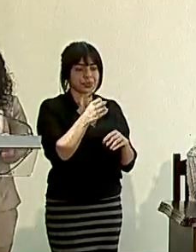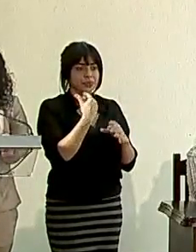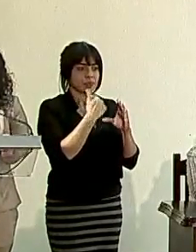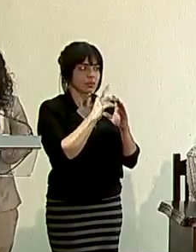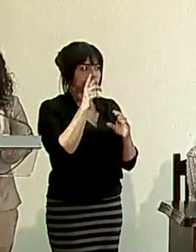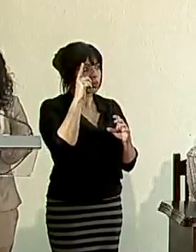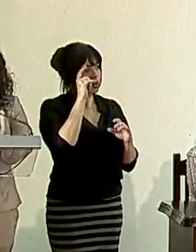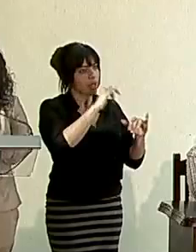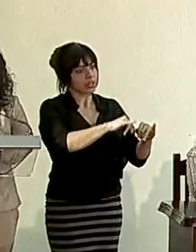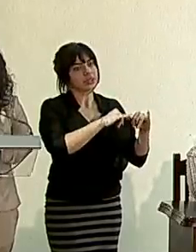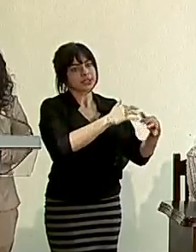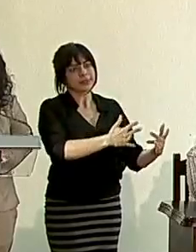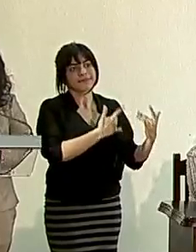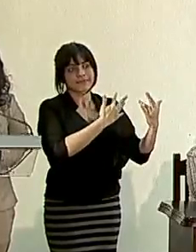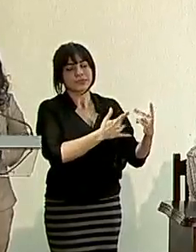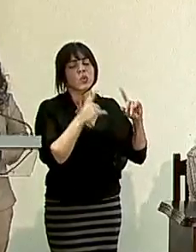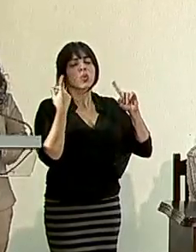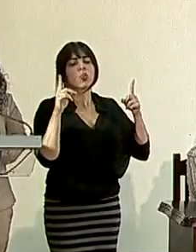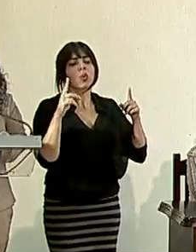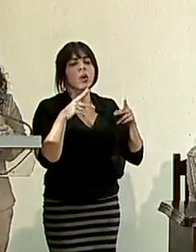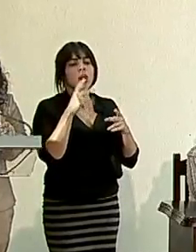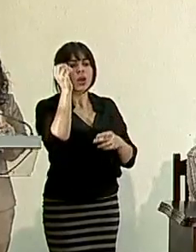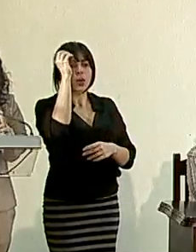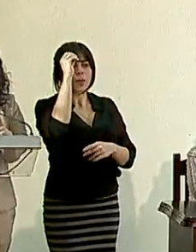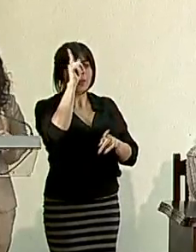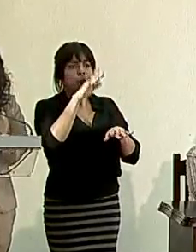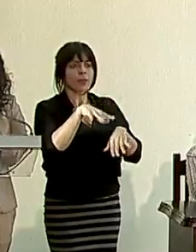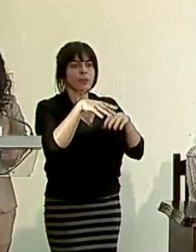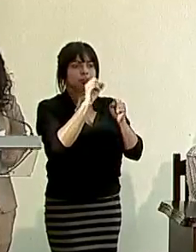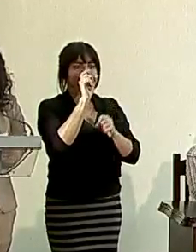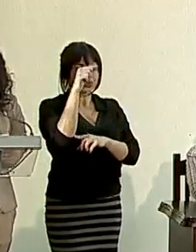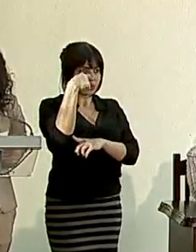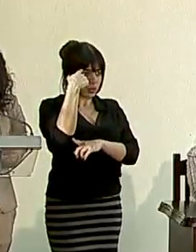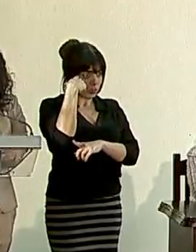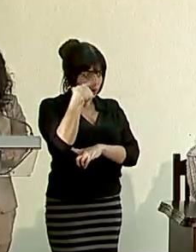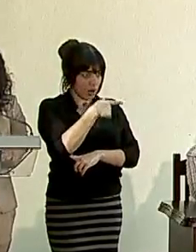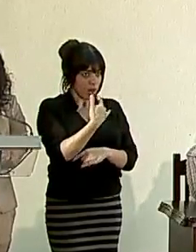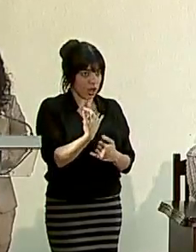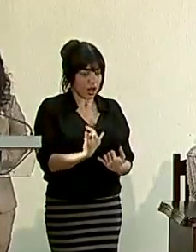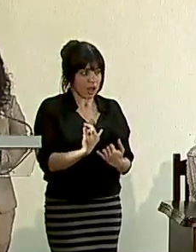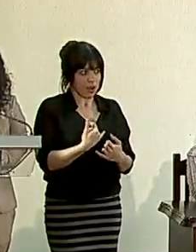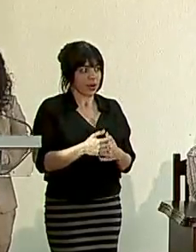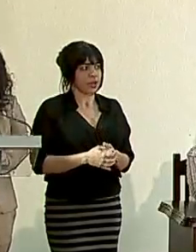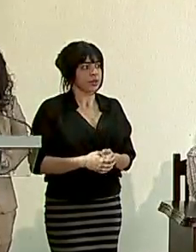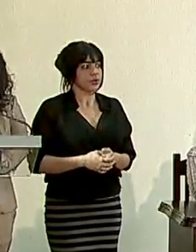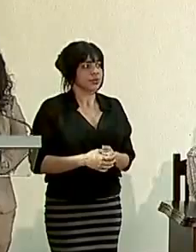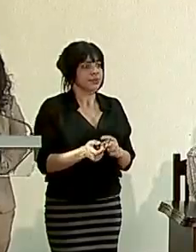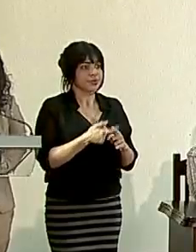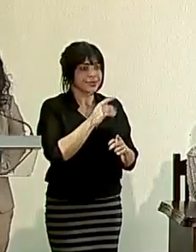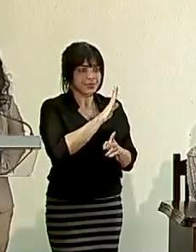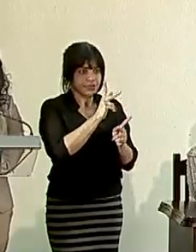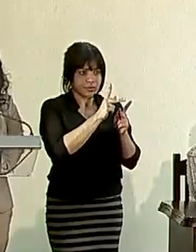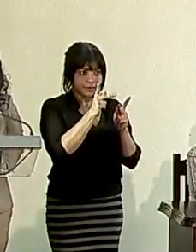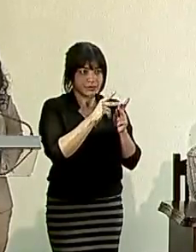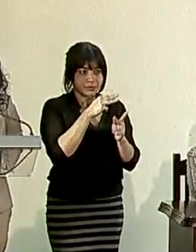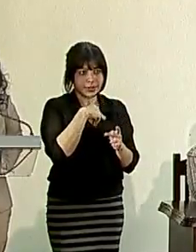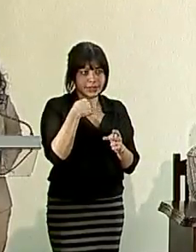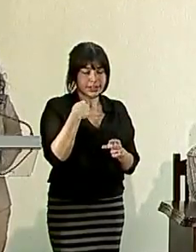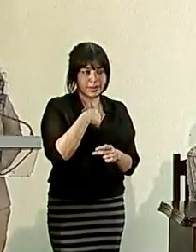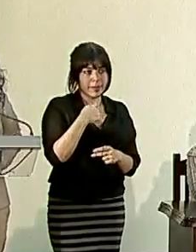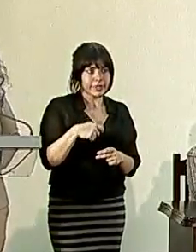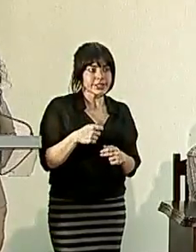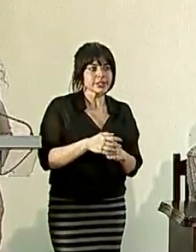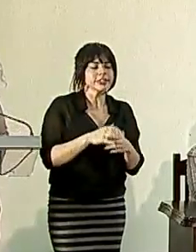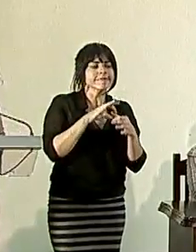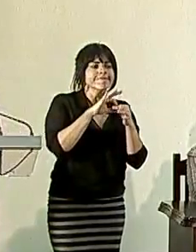¿verdad? Ahí está esperando. ¿Cuál es la posición que va a adoptar el gobierno, usted ahora, su puesto como ministro de la